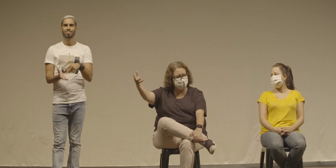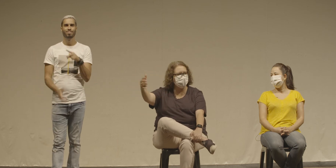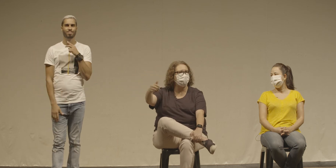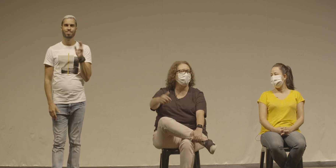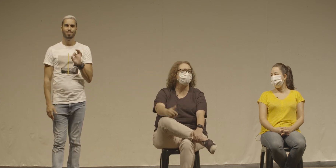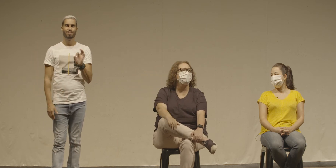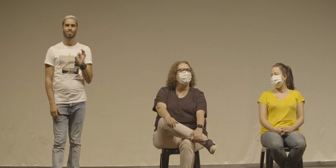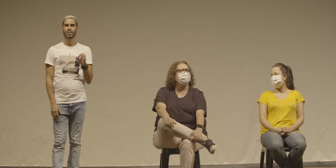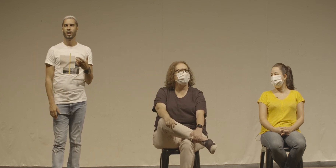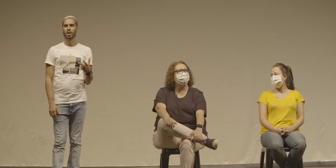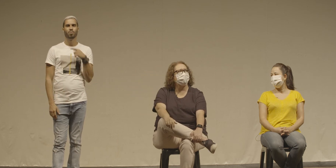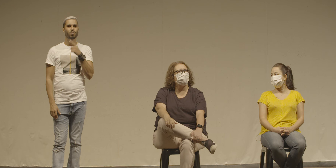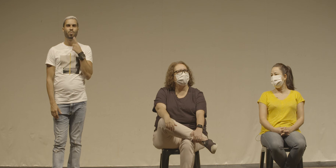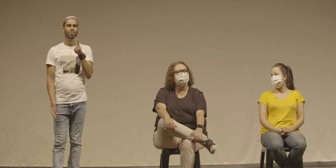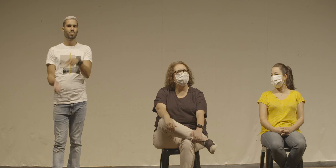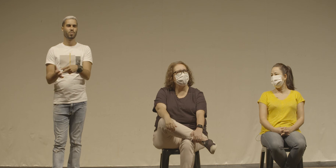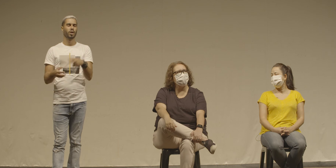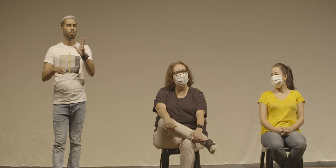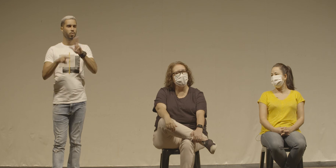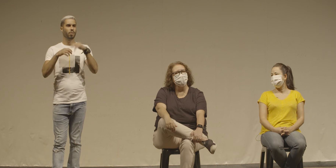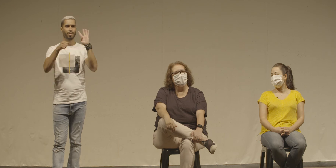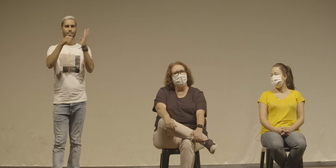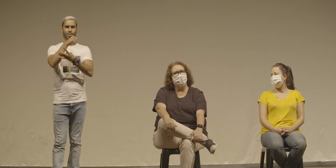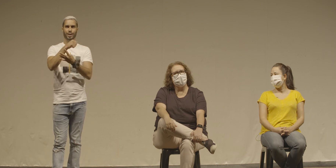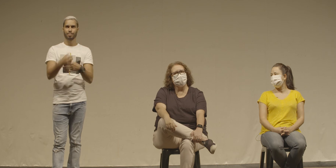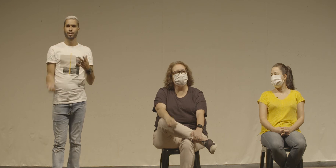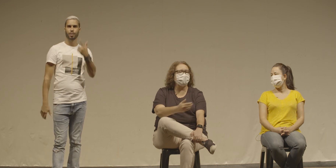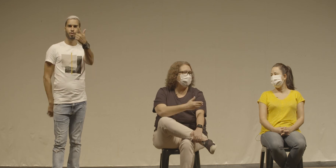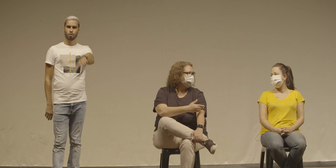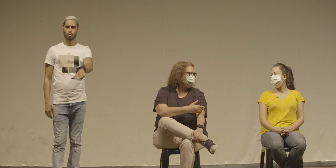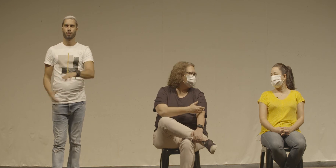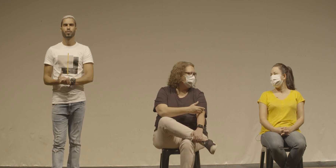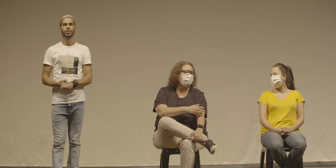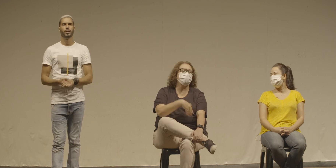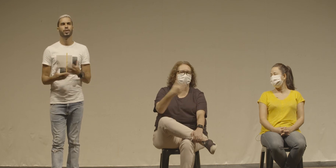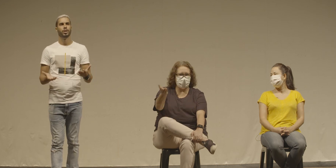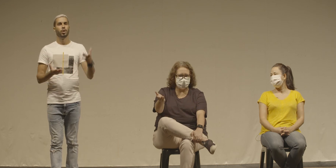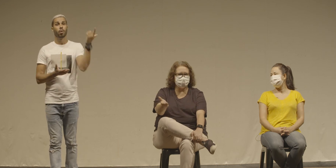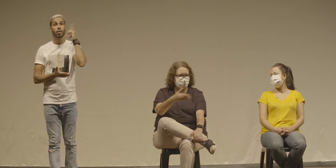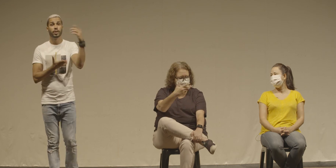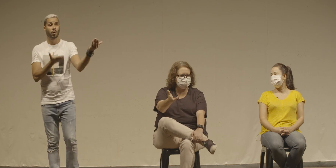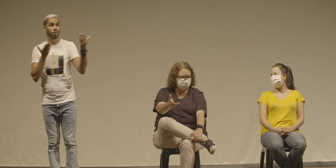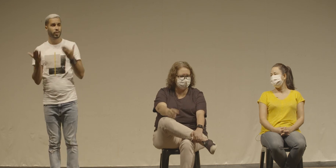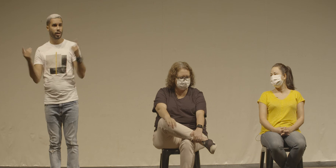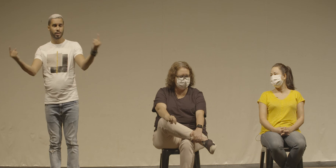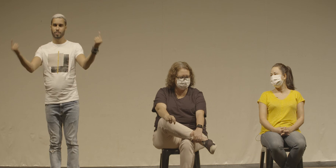está acontecendo no mundo, dessa pandemia, de tê-las, como elas puderam